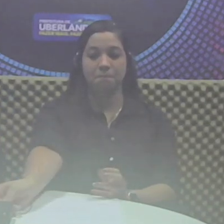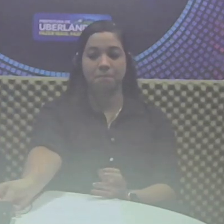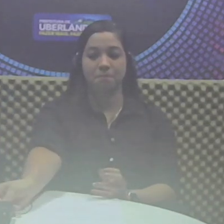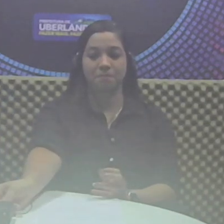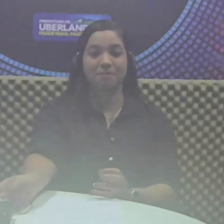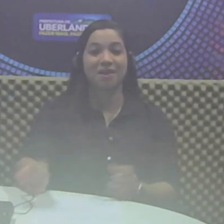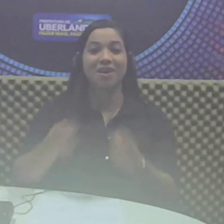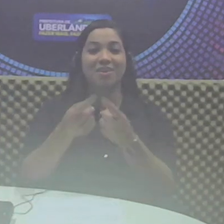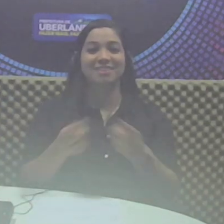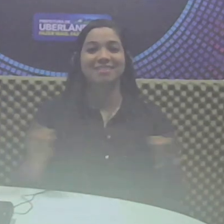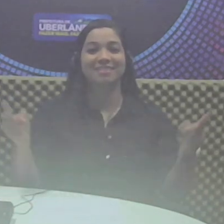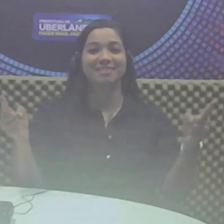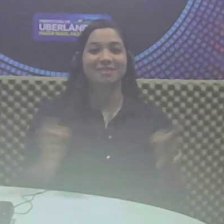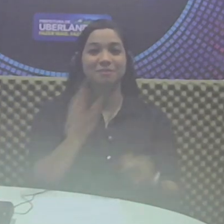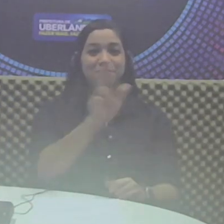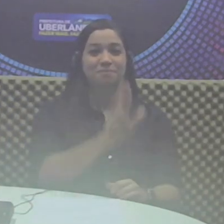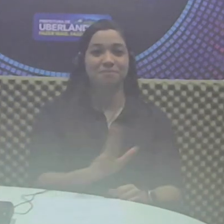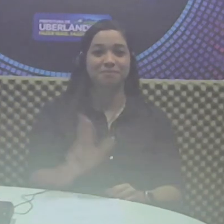â